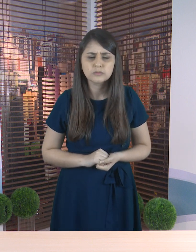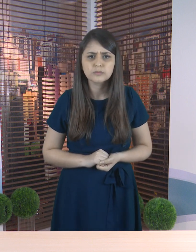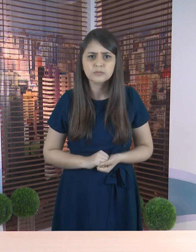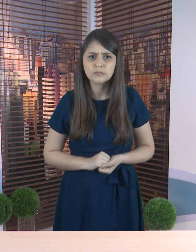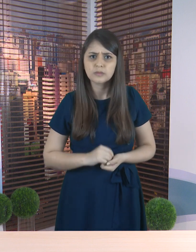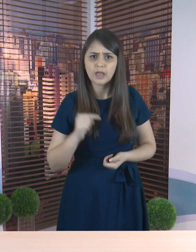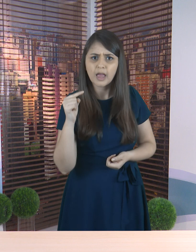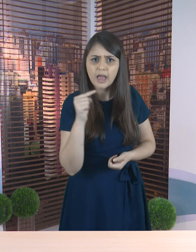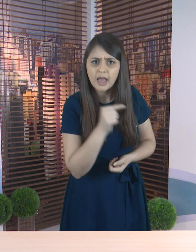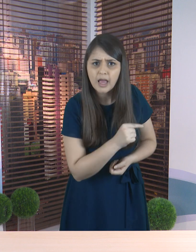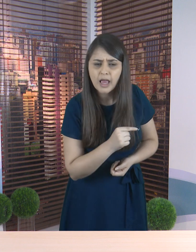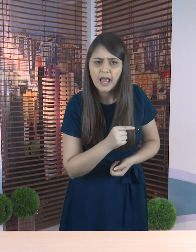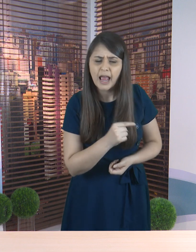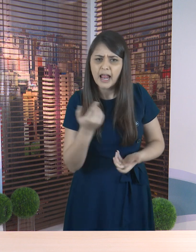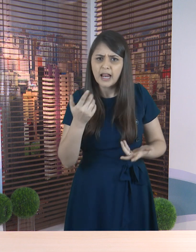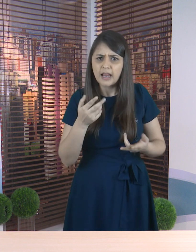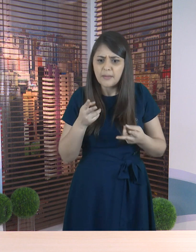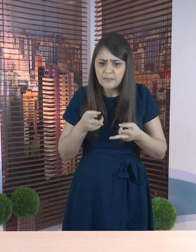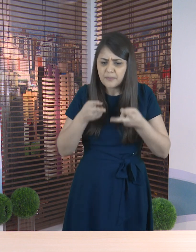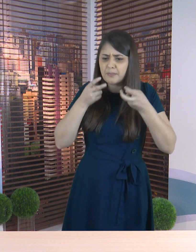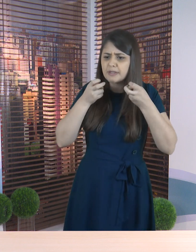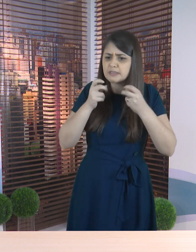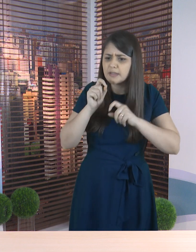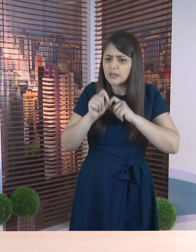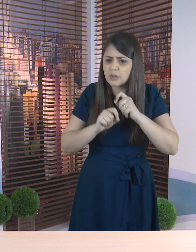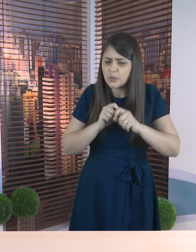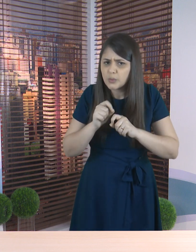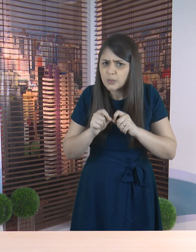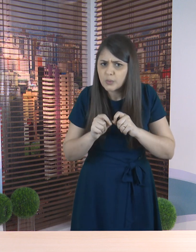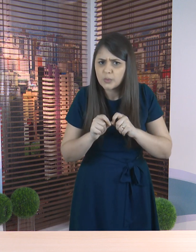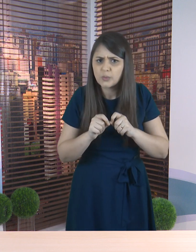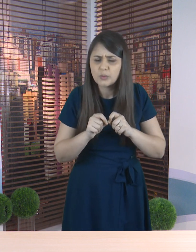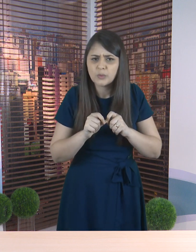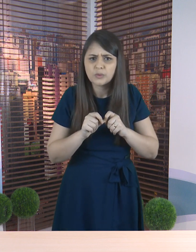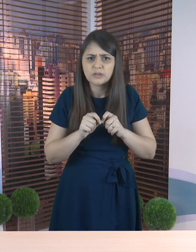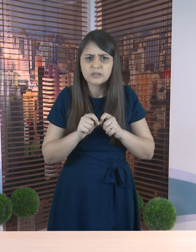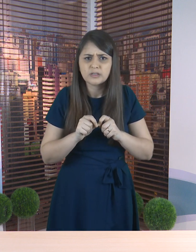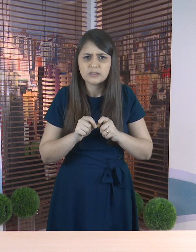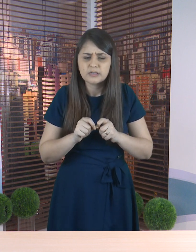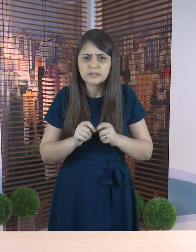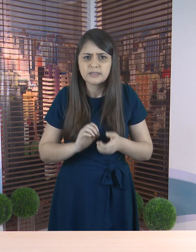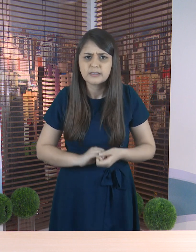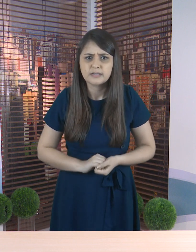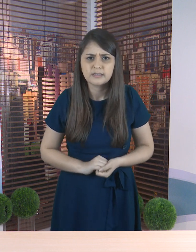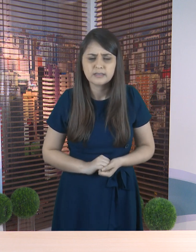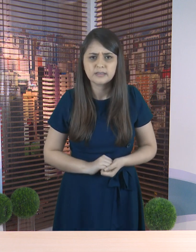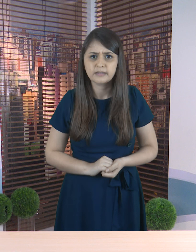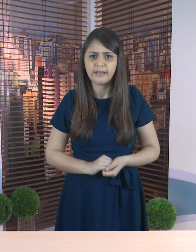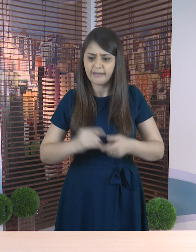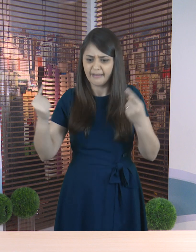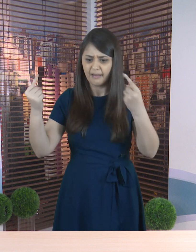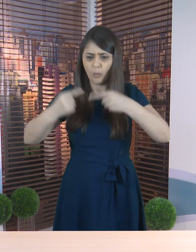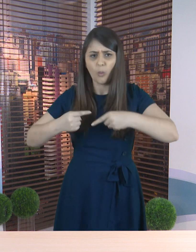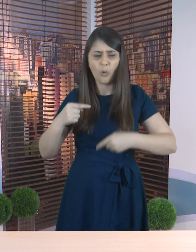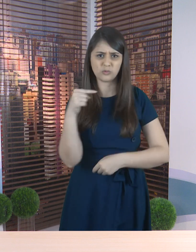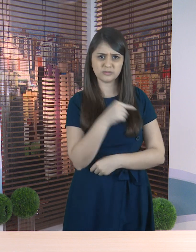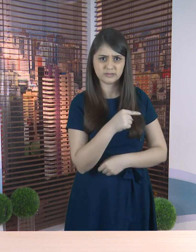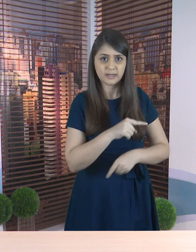ele. Mas, agora, o discurso de Zofar faz com que Jó assuma uma posição positiva